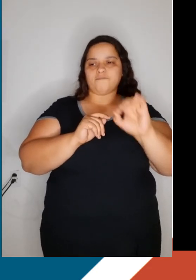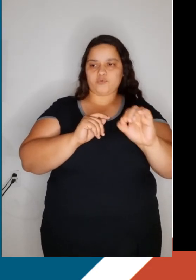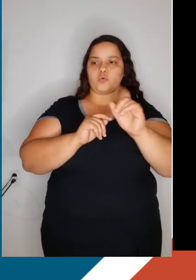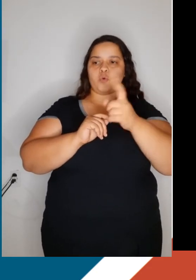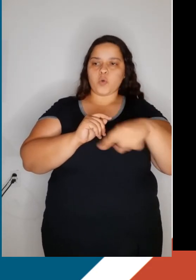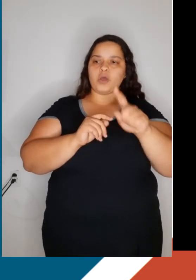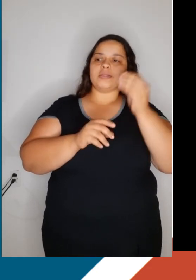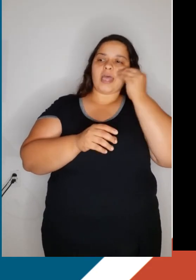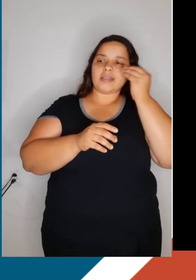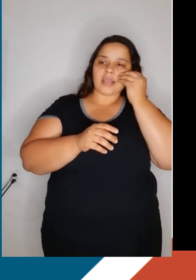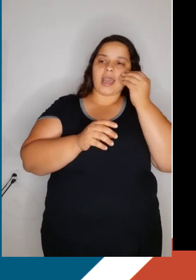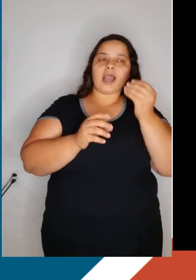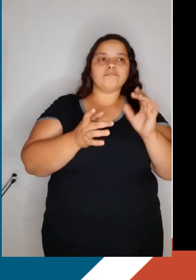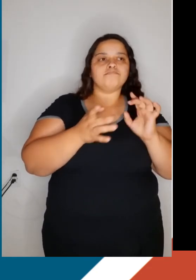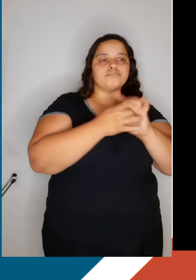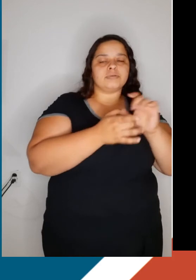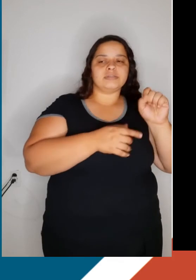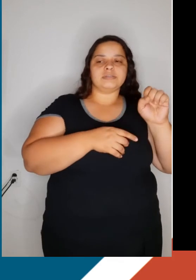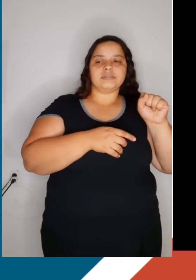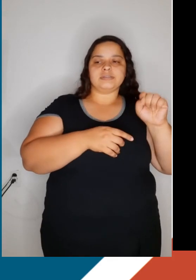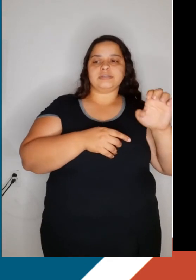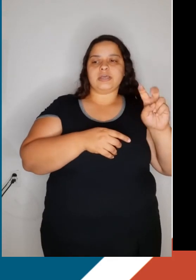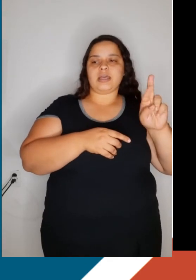e integrar a Grande Sérvia, mas o Império